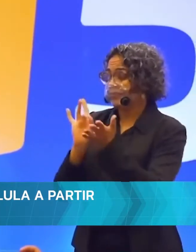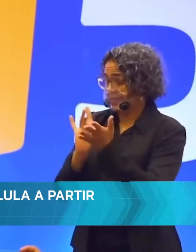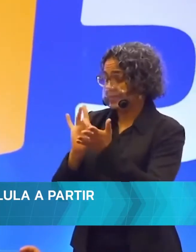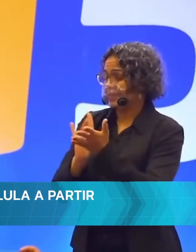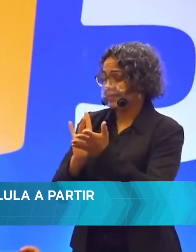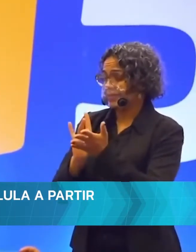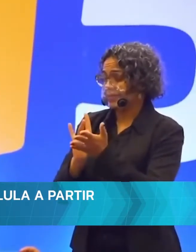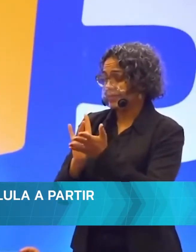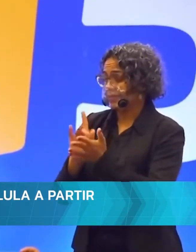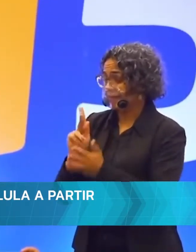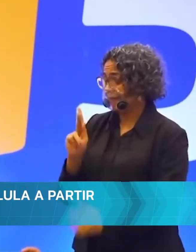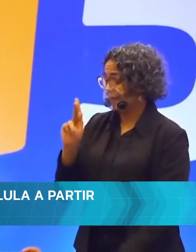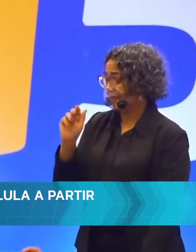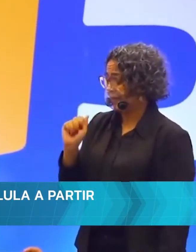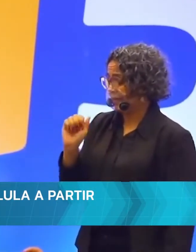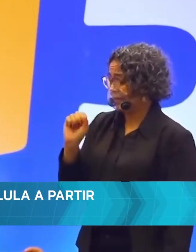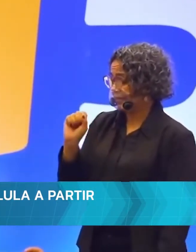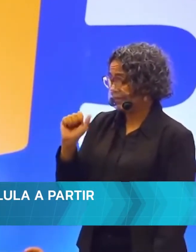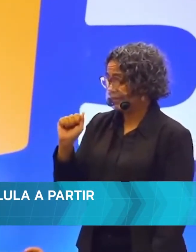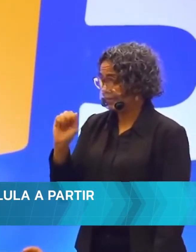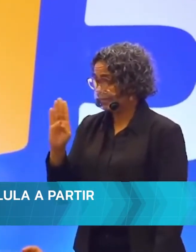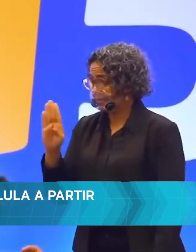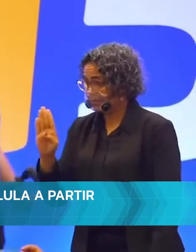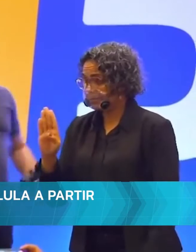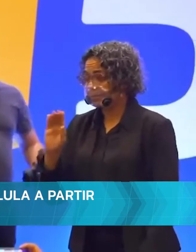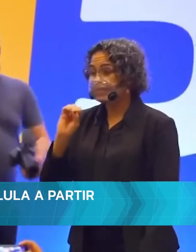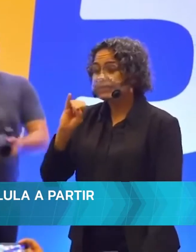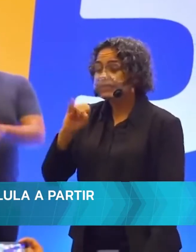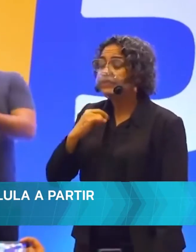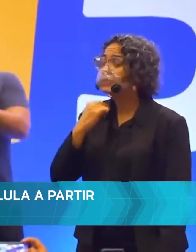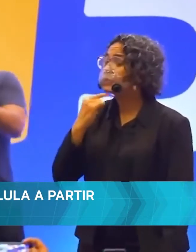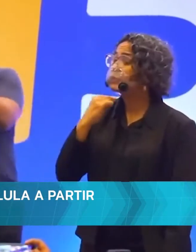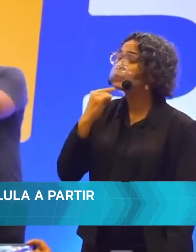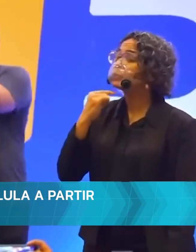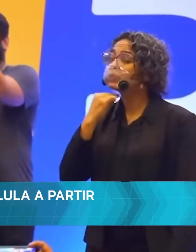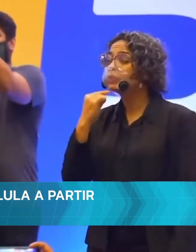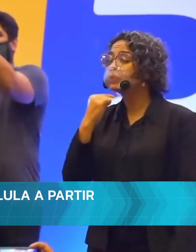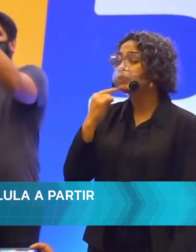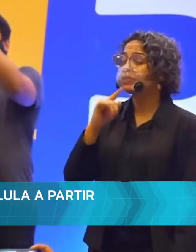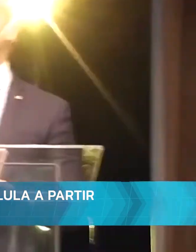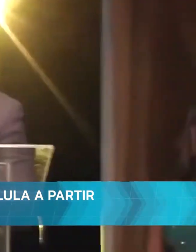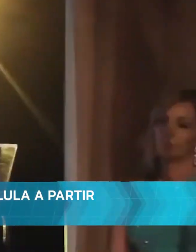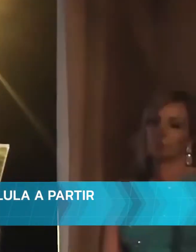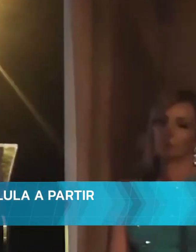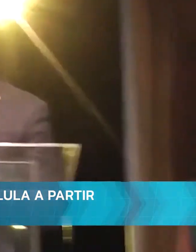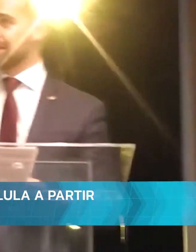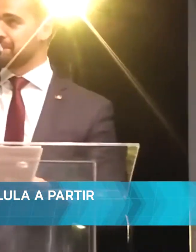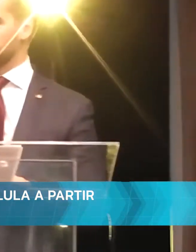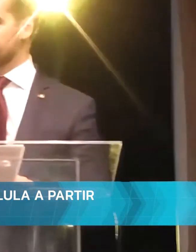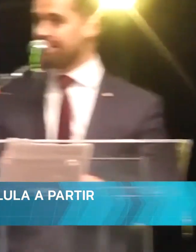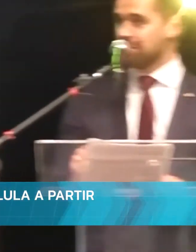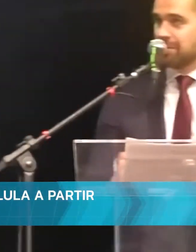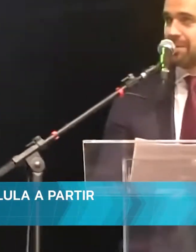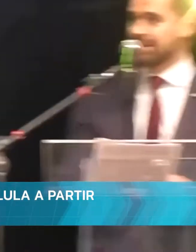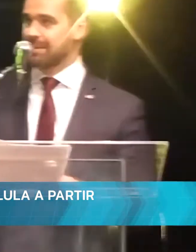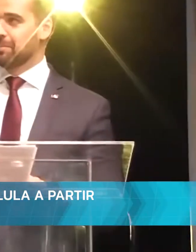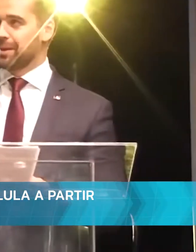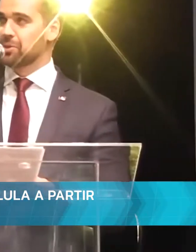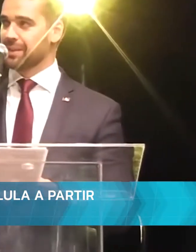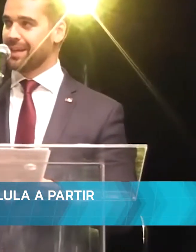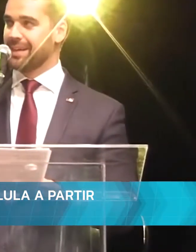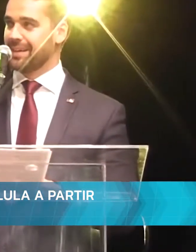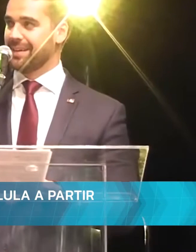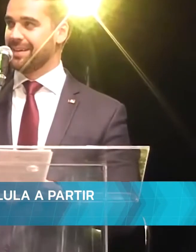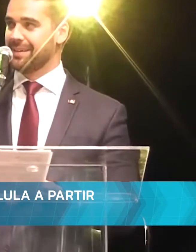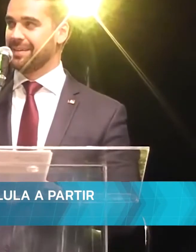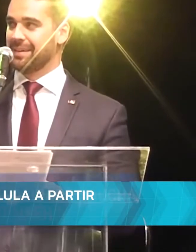Planalto falhou depois que o senador recuou da ideia após a negativa de Pacheco Kassab buscou filiar